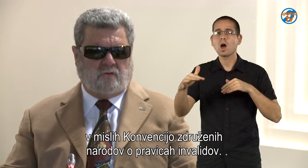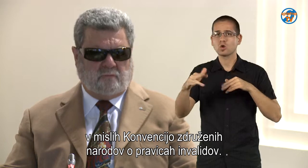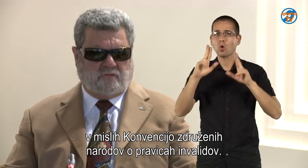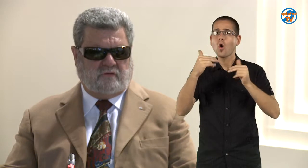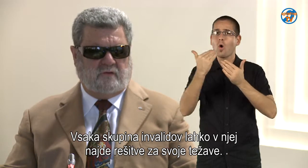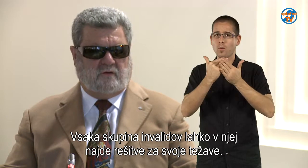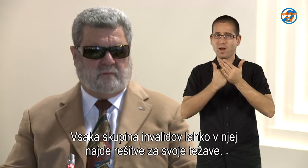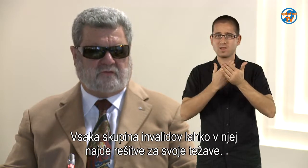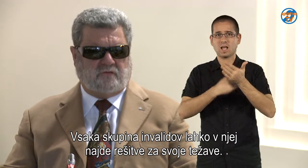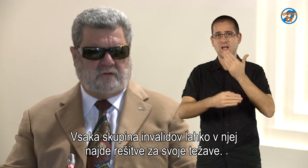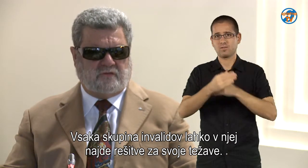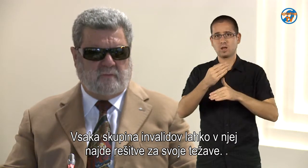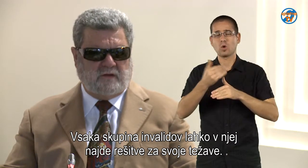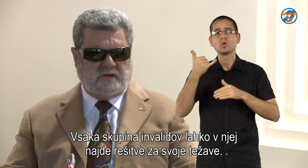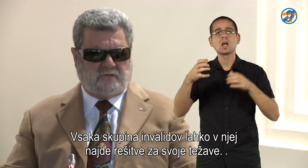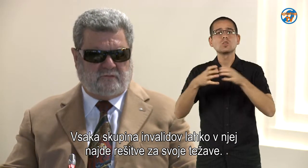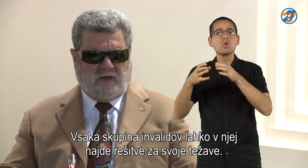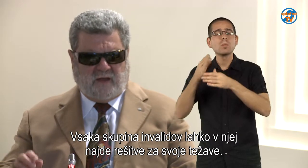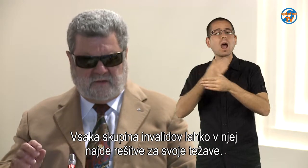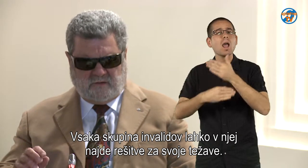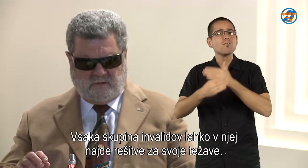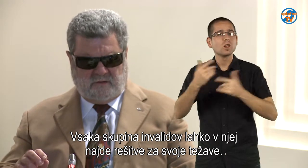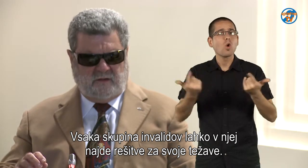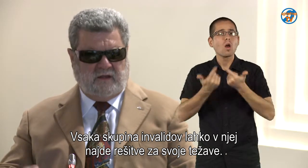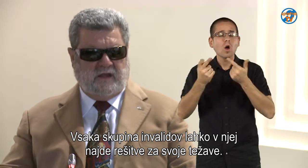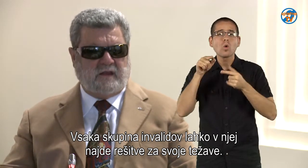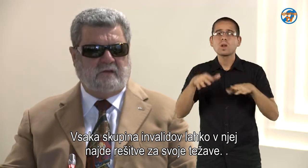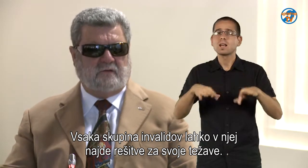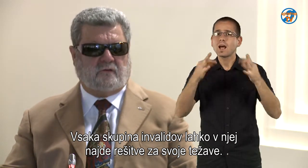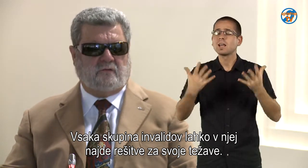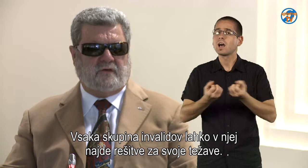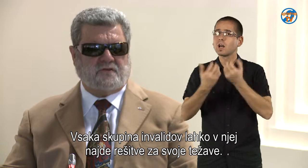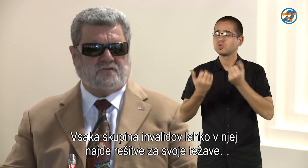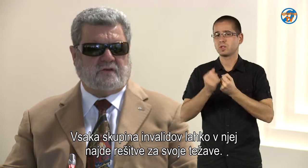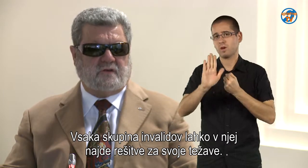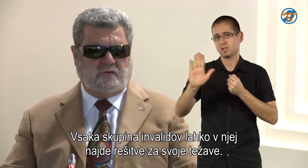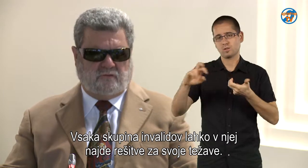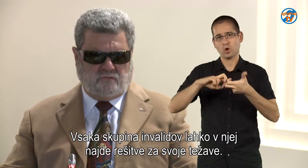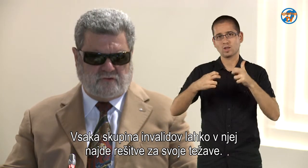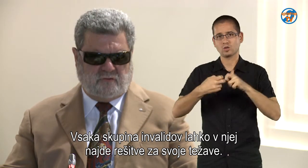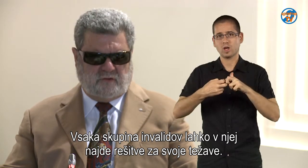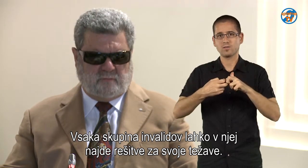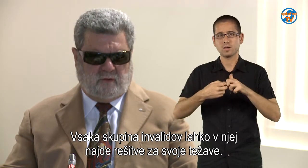groups of persons with disabilities find in the convention the solution to their